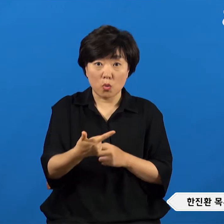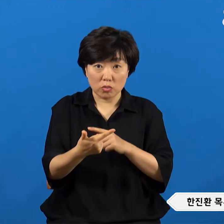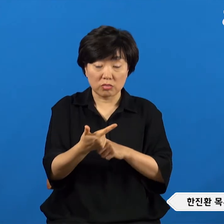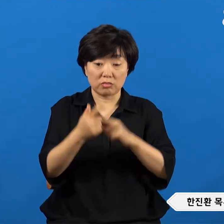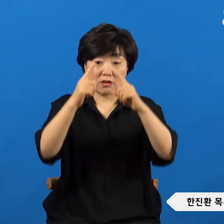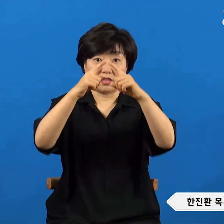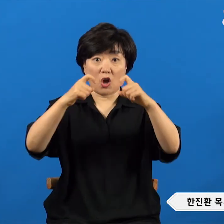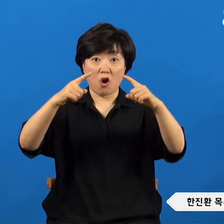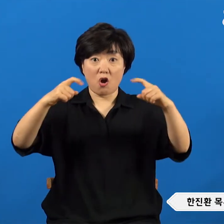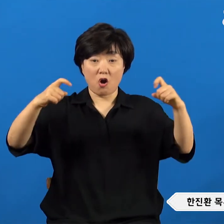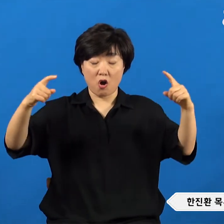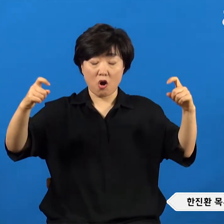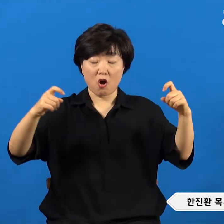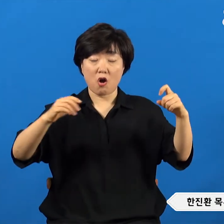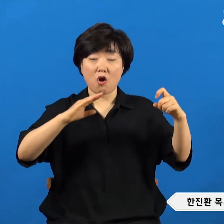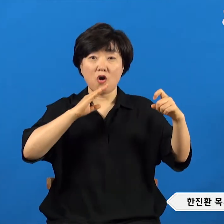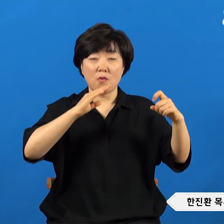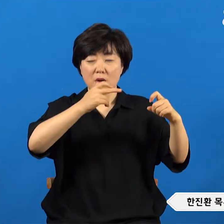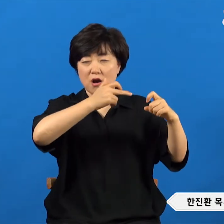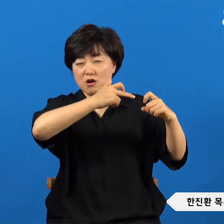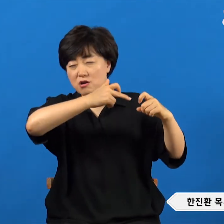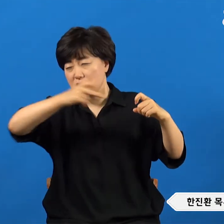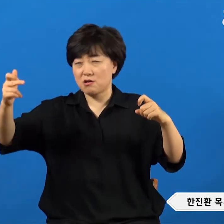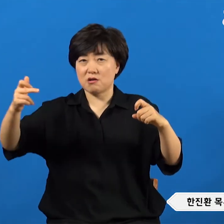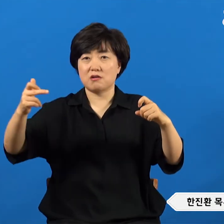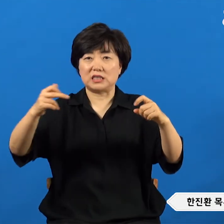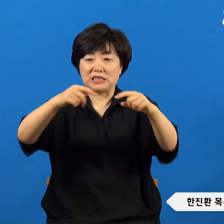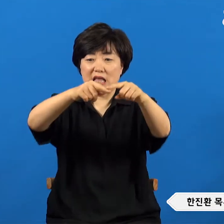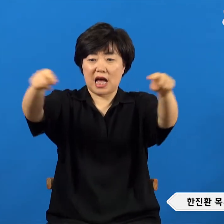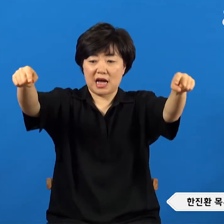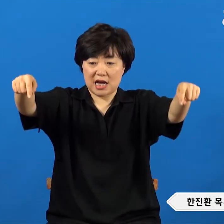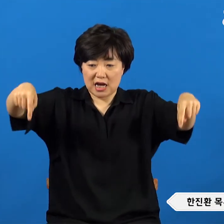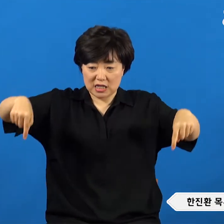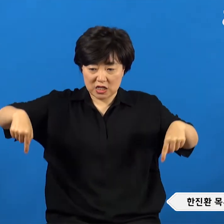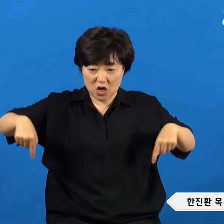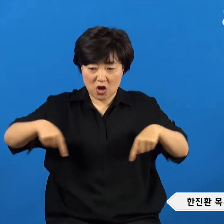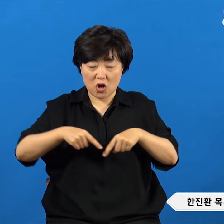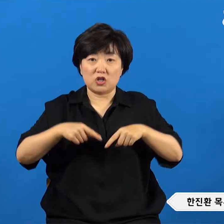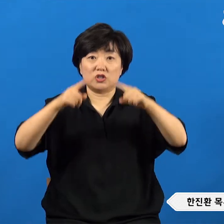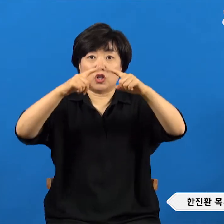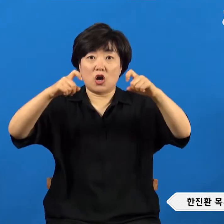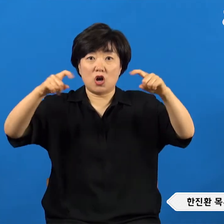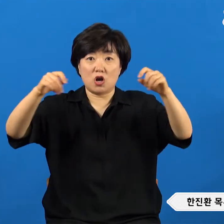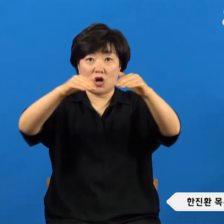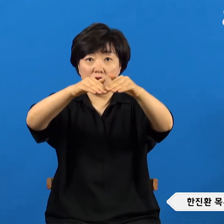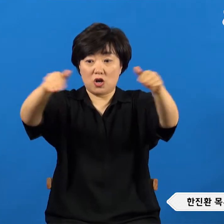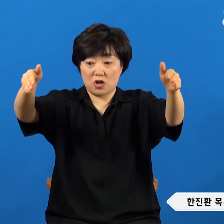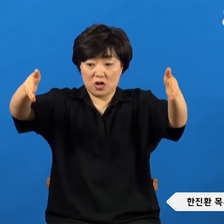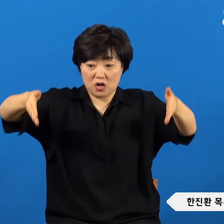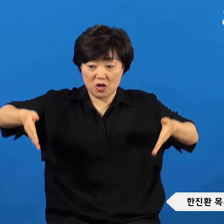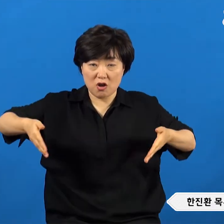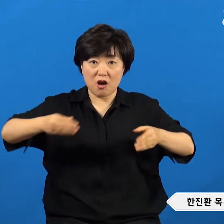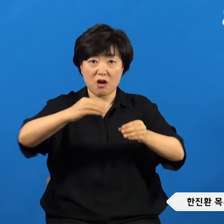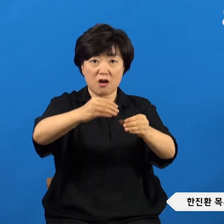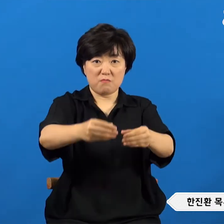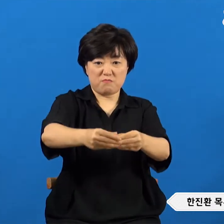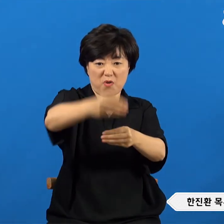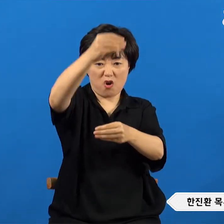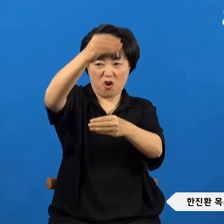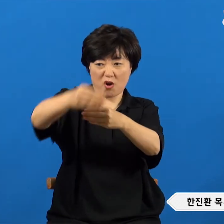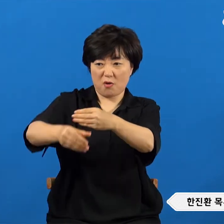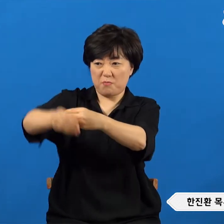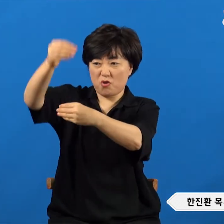도성은 거대한 사각형 모양의 성인데 성벽은 전부 이중으로 되어 있고